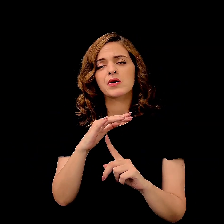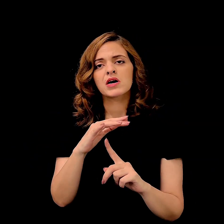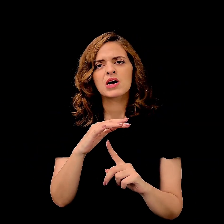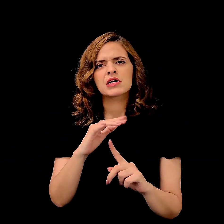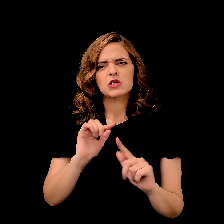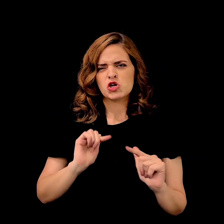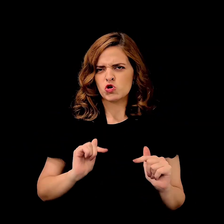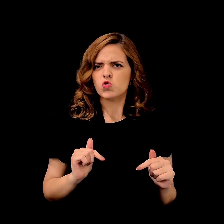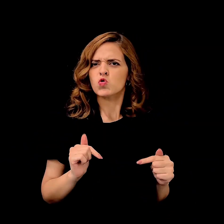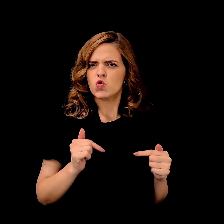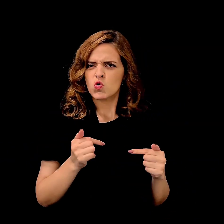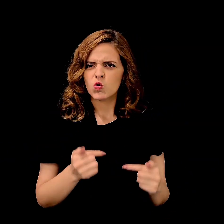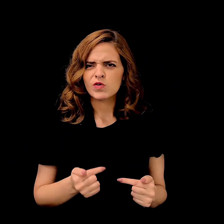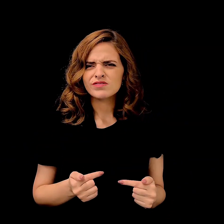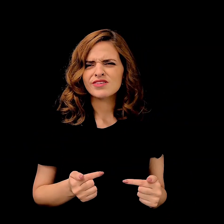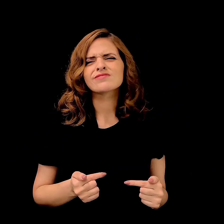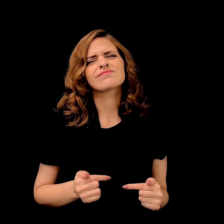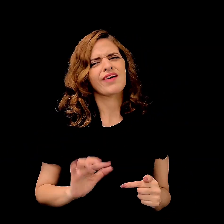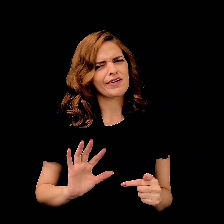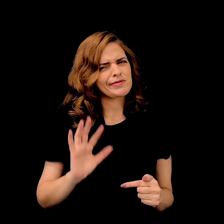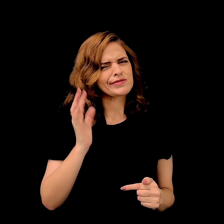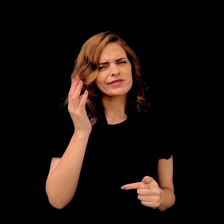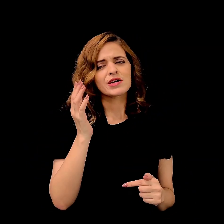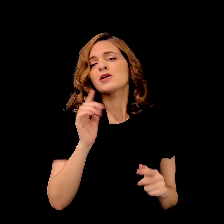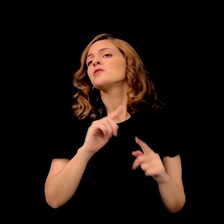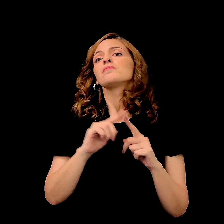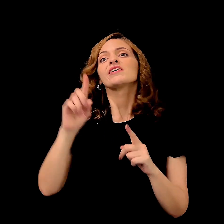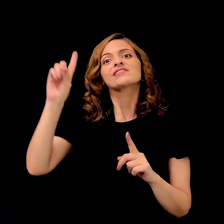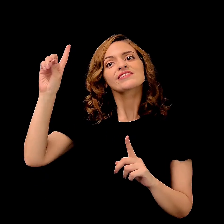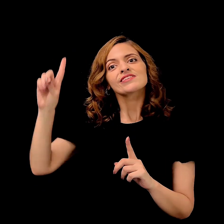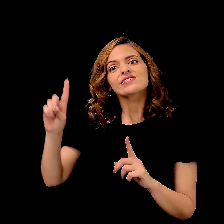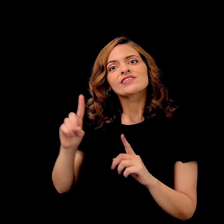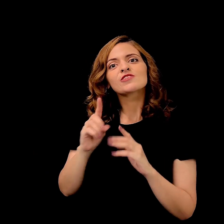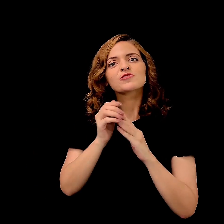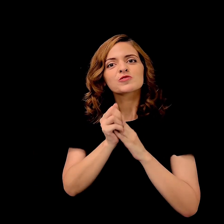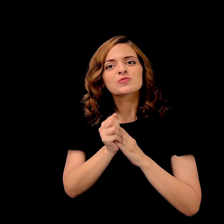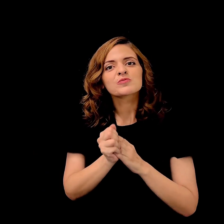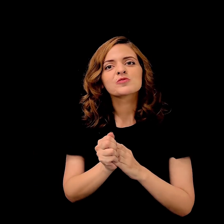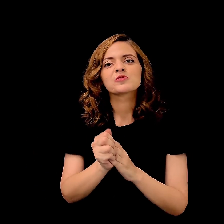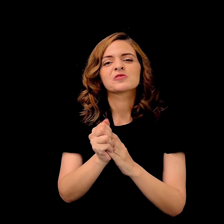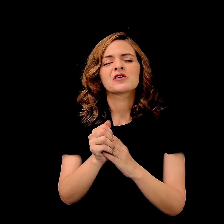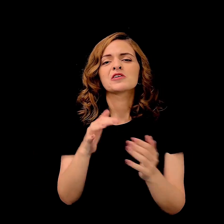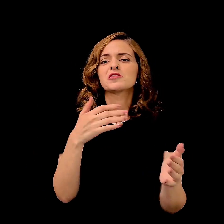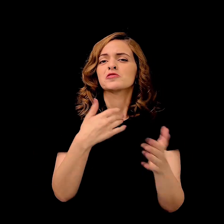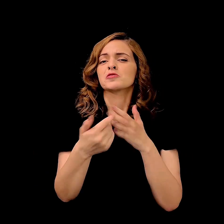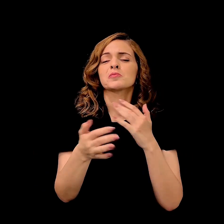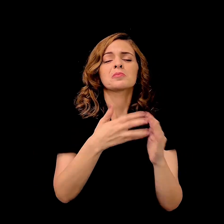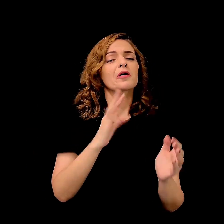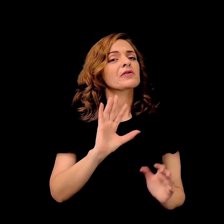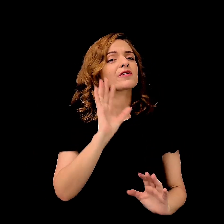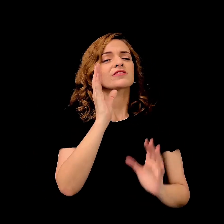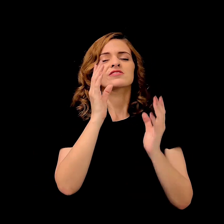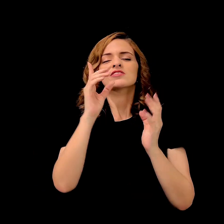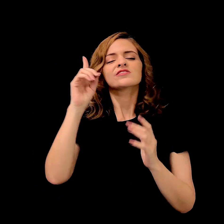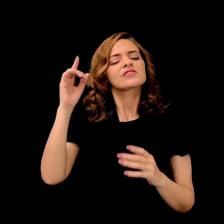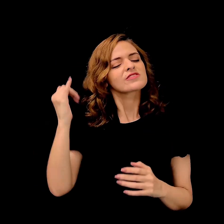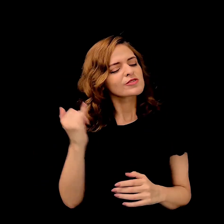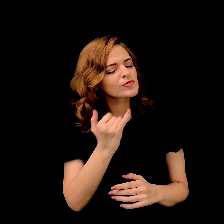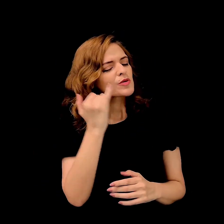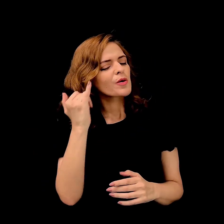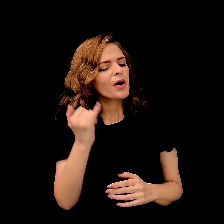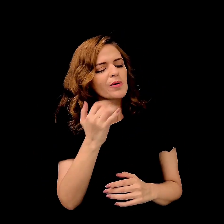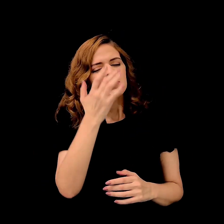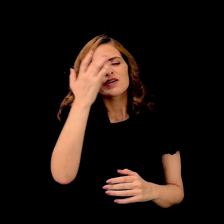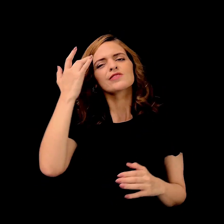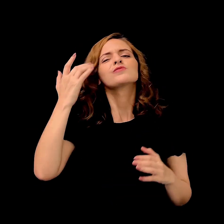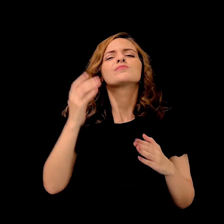As lutas. Mas ele dá direção para todas as situações. E a pessoa não está mais só,